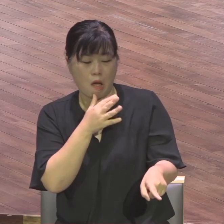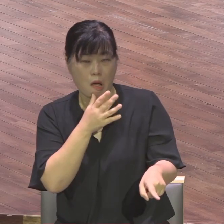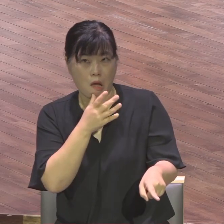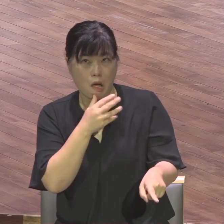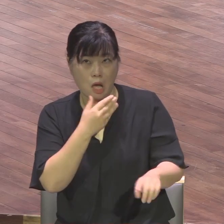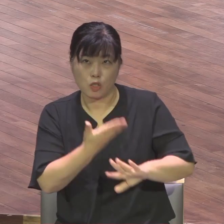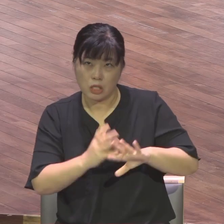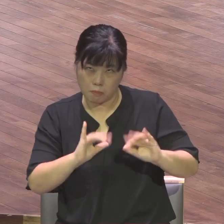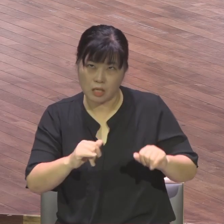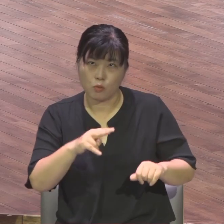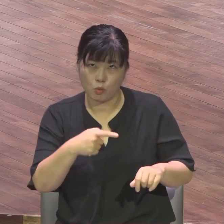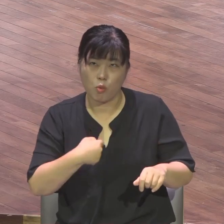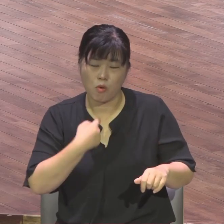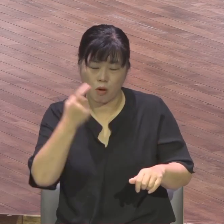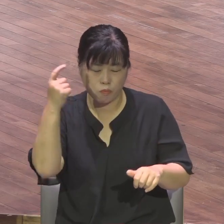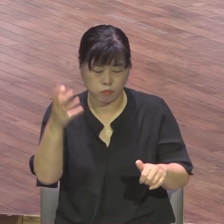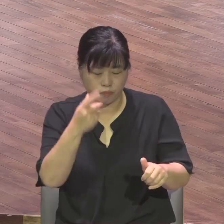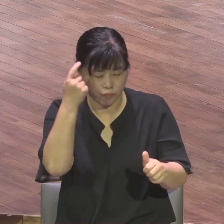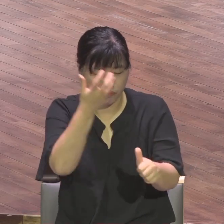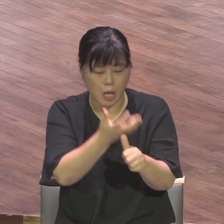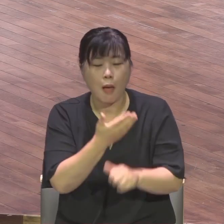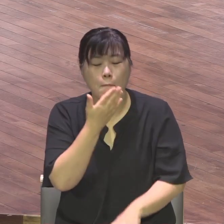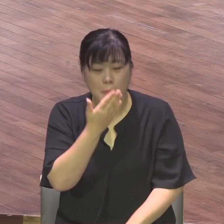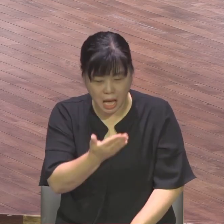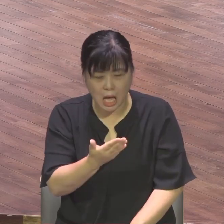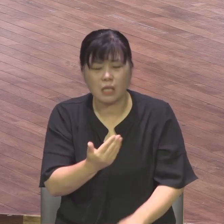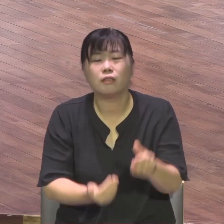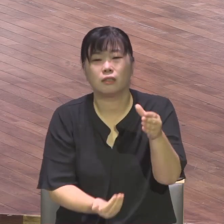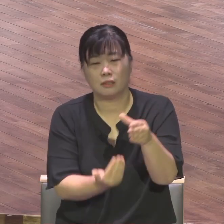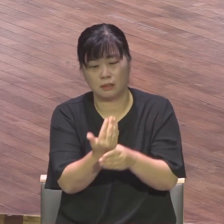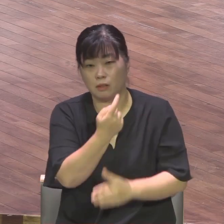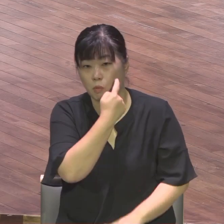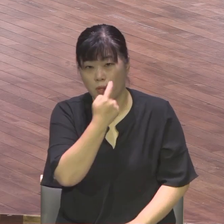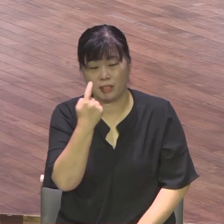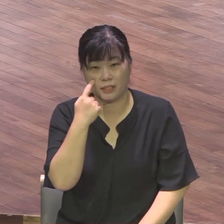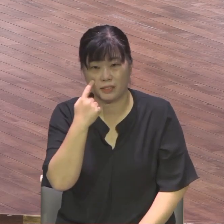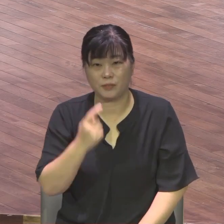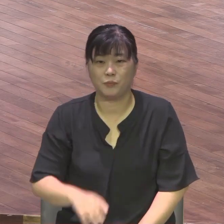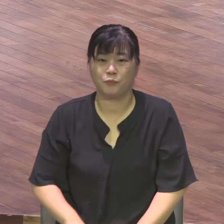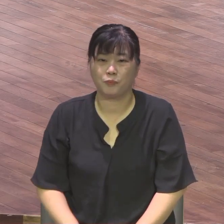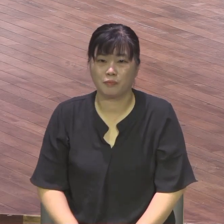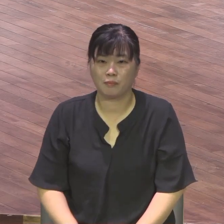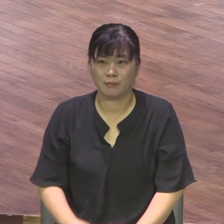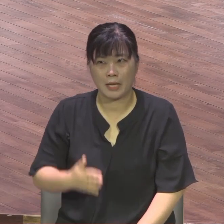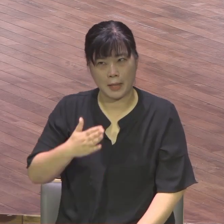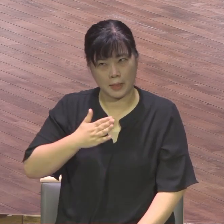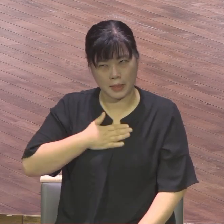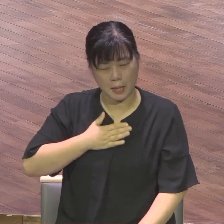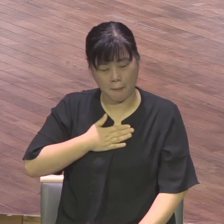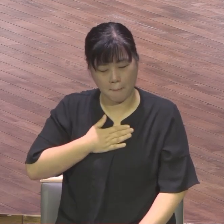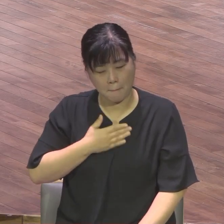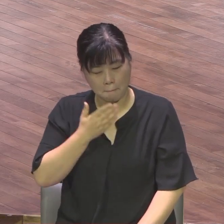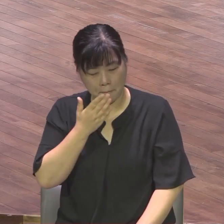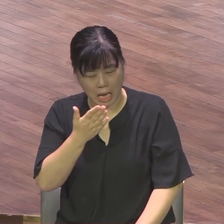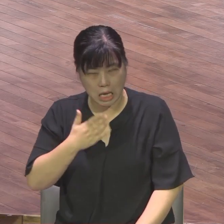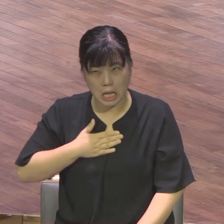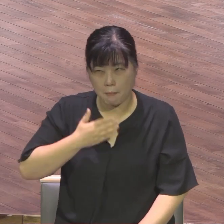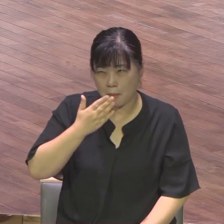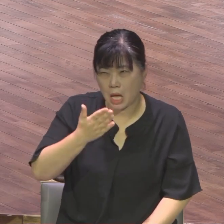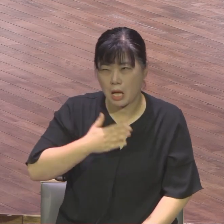공부를 하고 내가 무슨 노력하고 내가 아무 필요 없다. 성령 충만 받으면 다